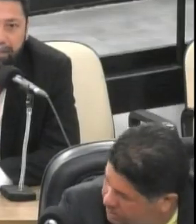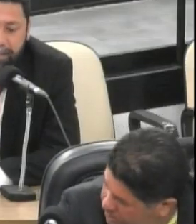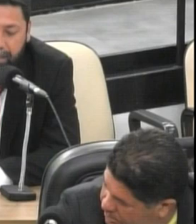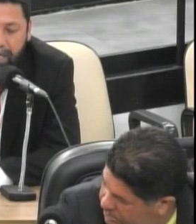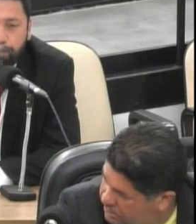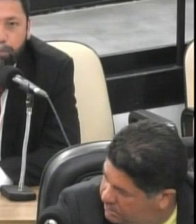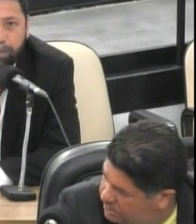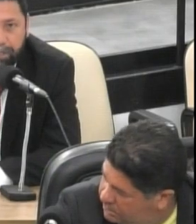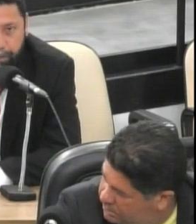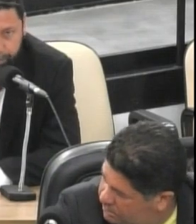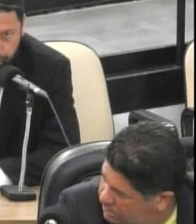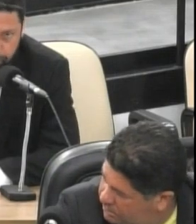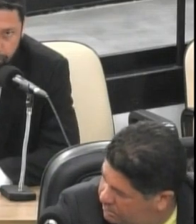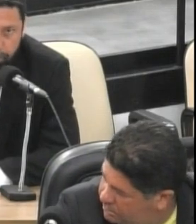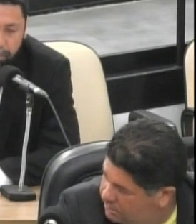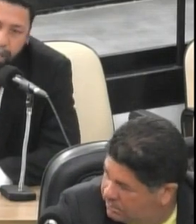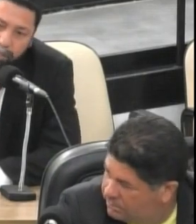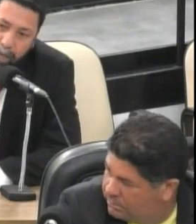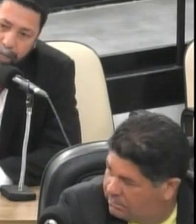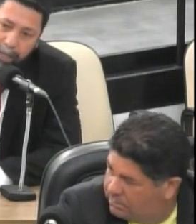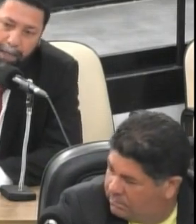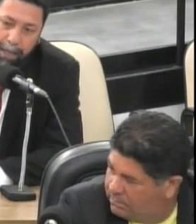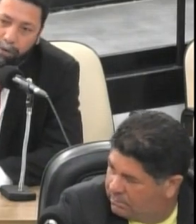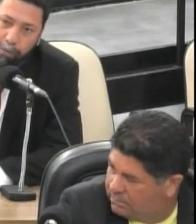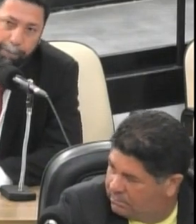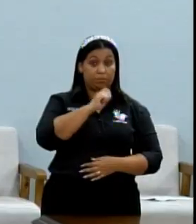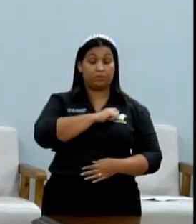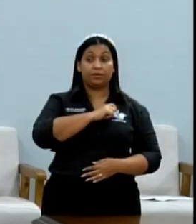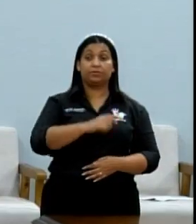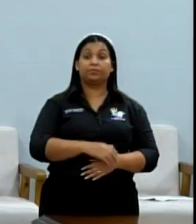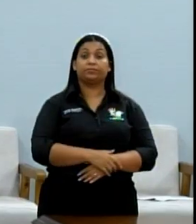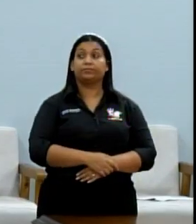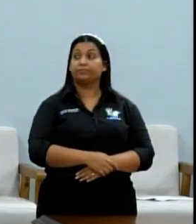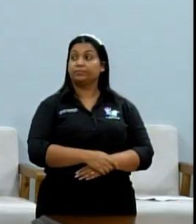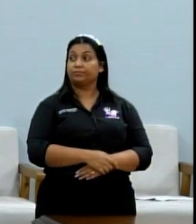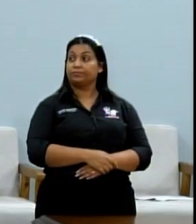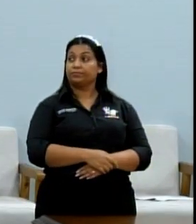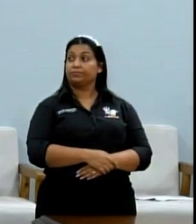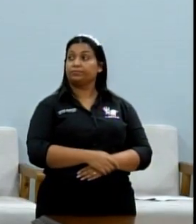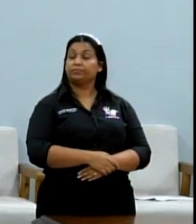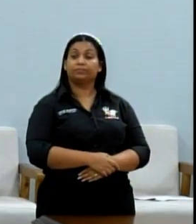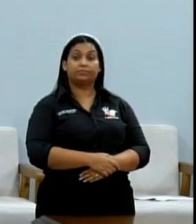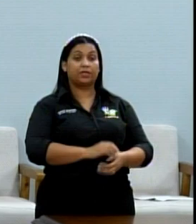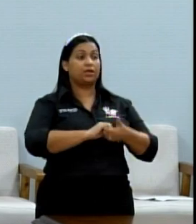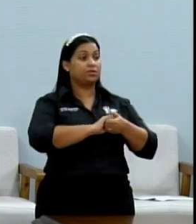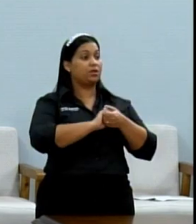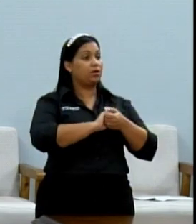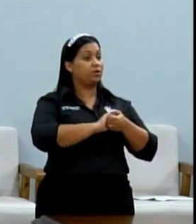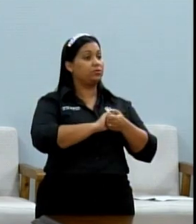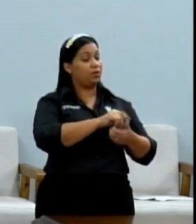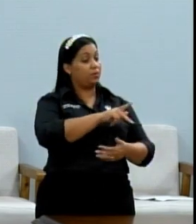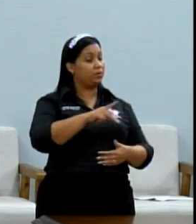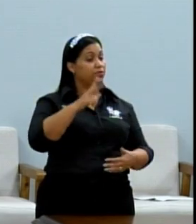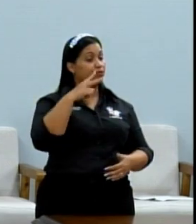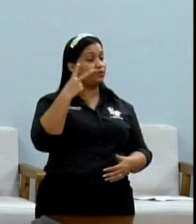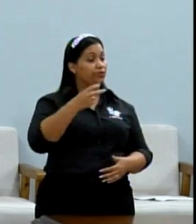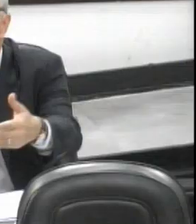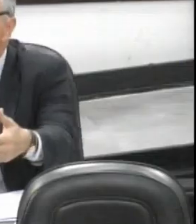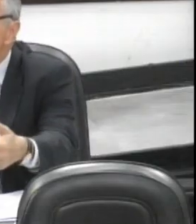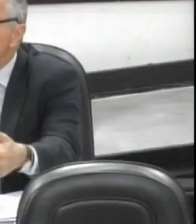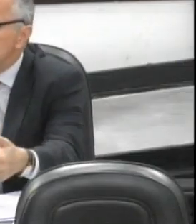íntegra de todos os projetos em tramitação na Câmara acesse o nosso site que é o